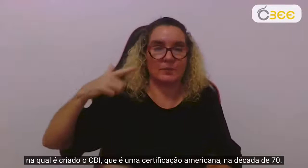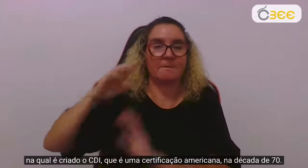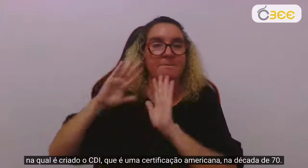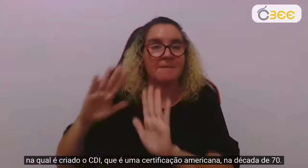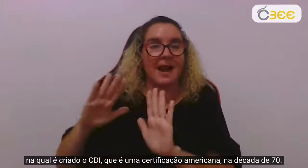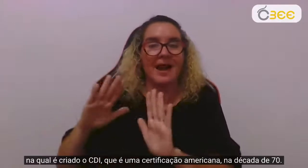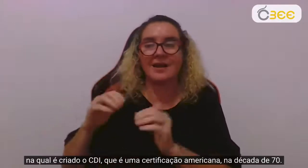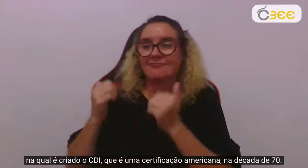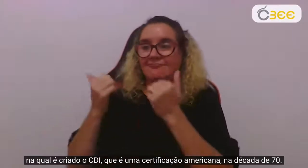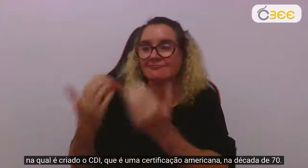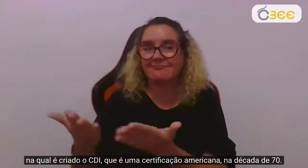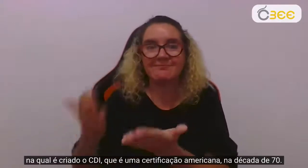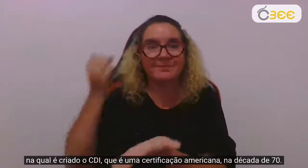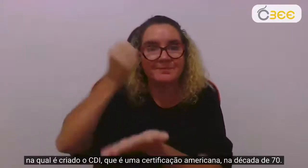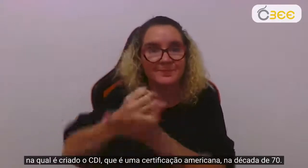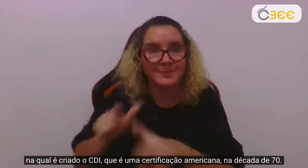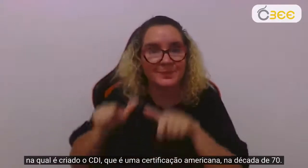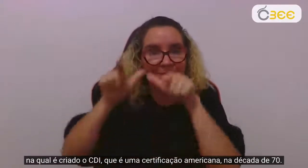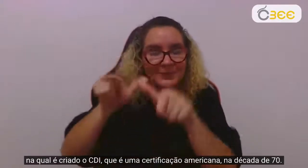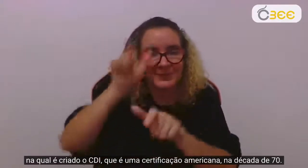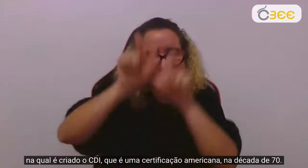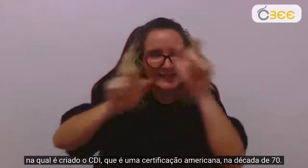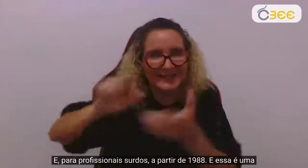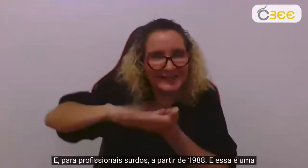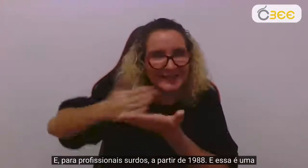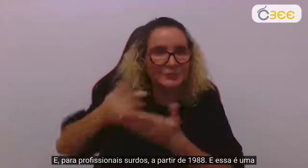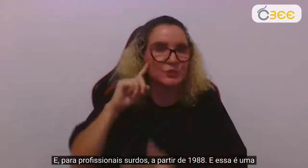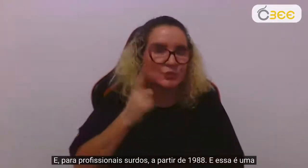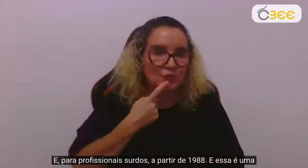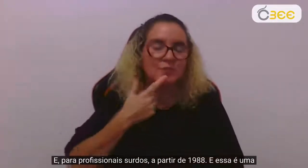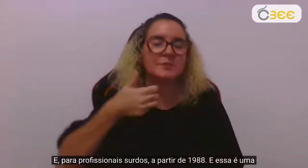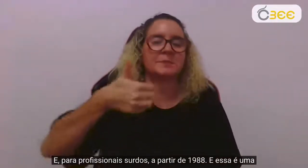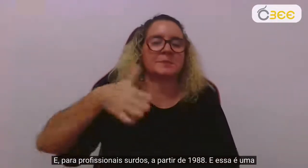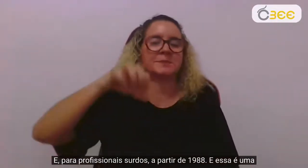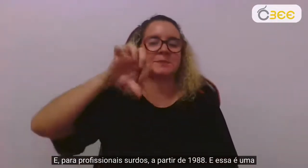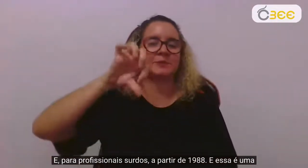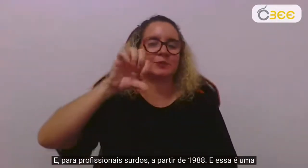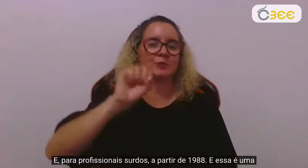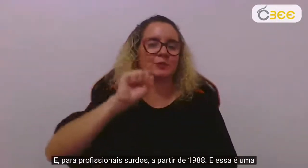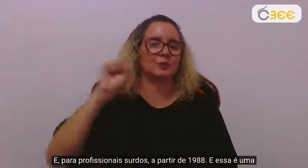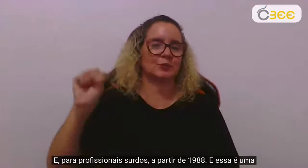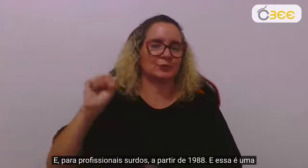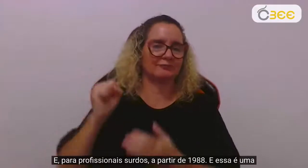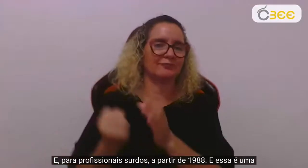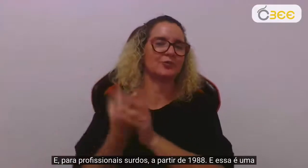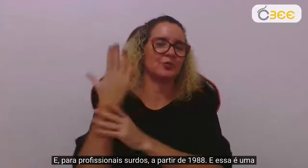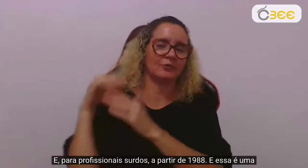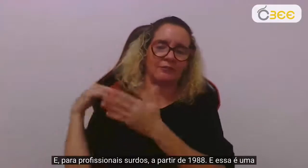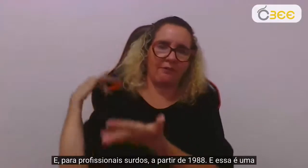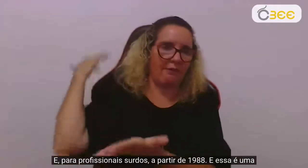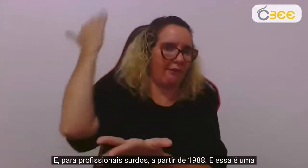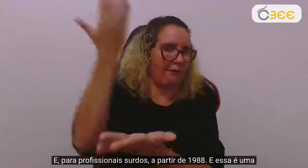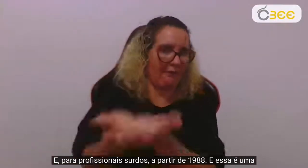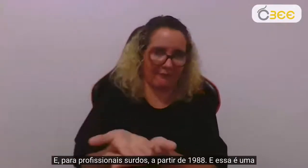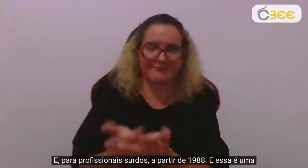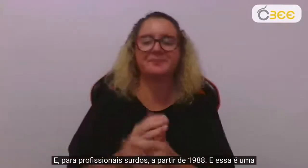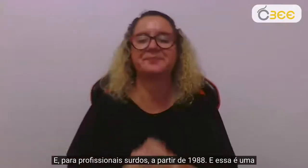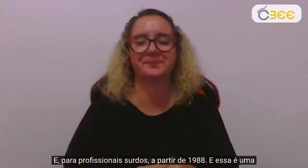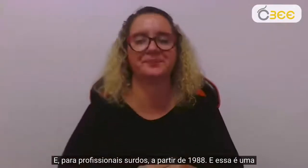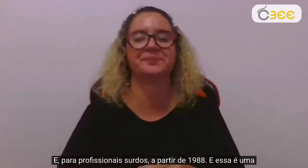uma certificação americana, na década de 70, e para profissionais surdos, a partir